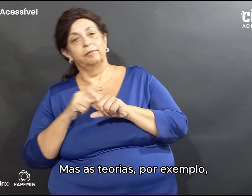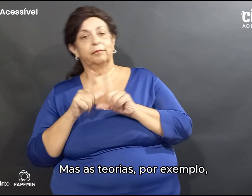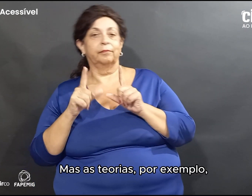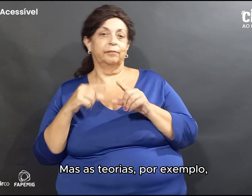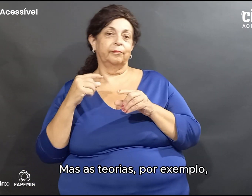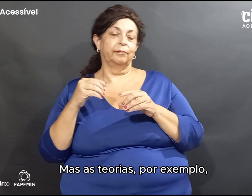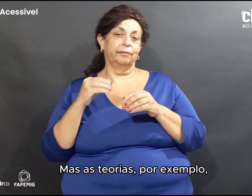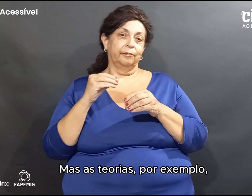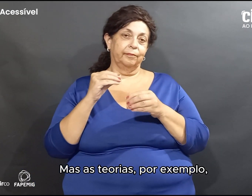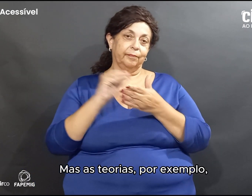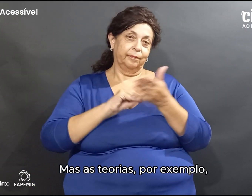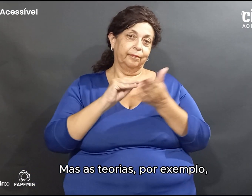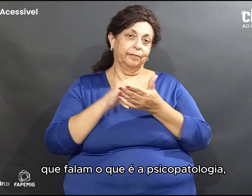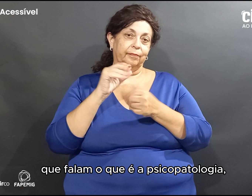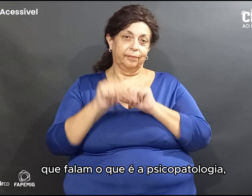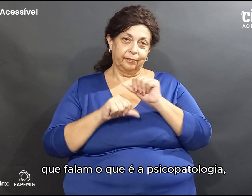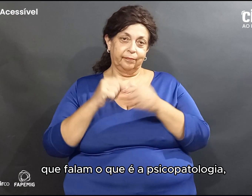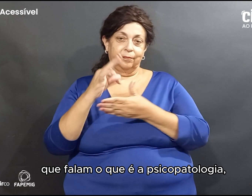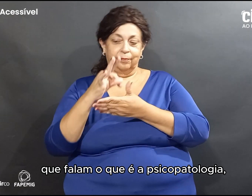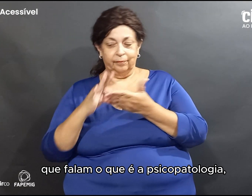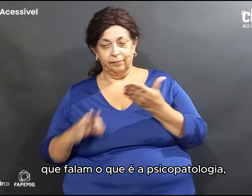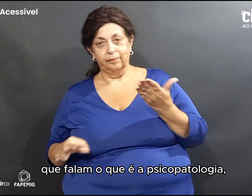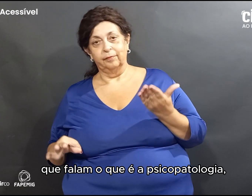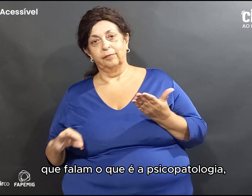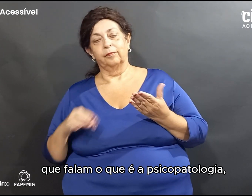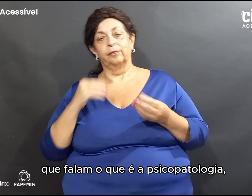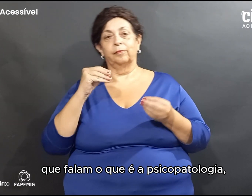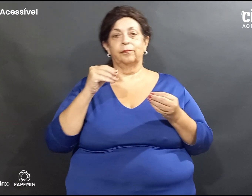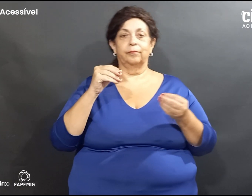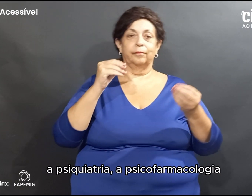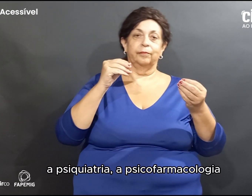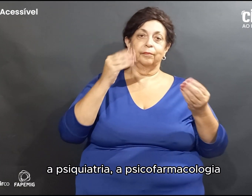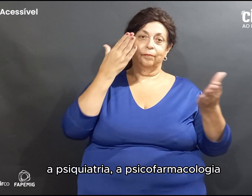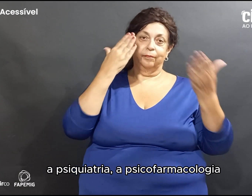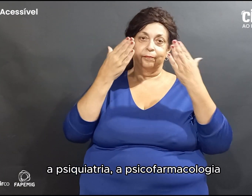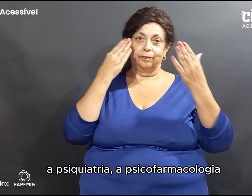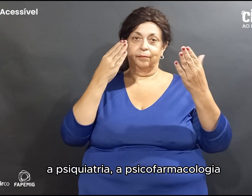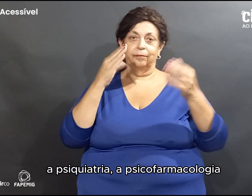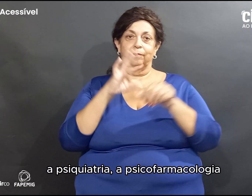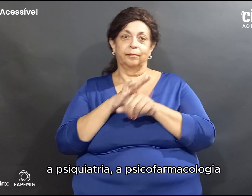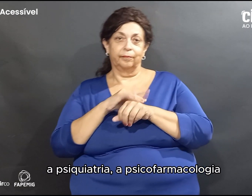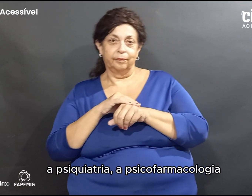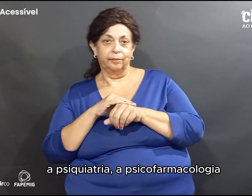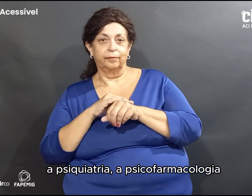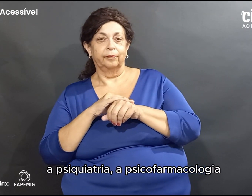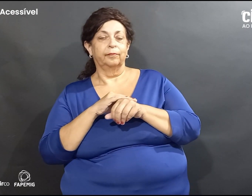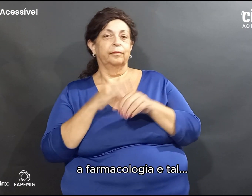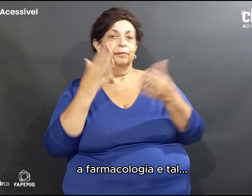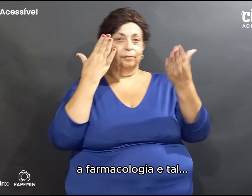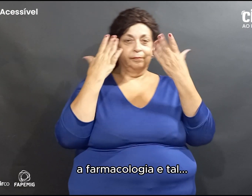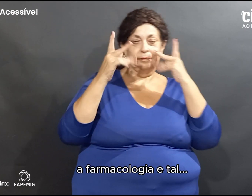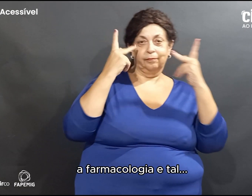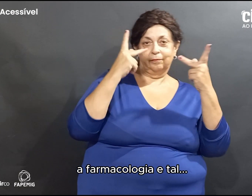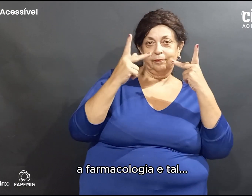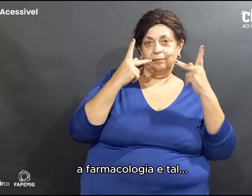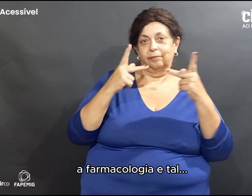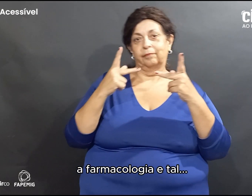as teorias, por exemplo, que falam o que é a psicopatologia, a psiquiatria, a psicofarmacologia, a farmacologia e